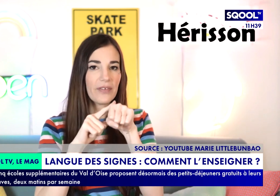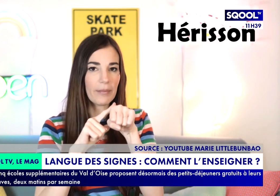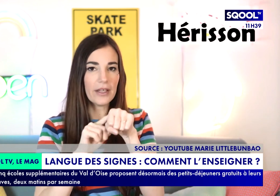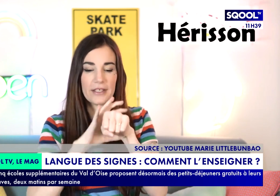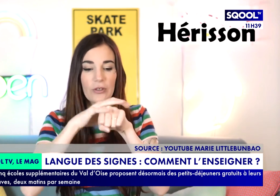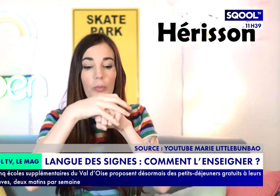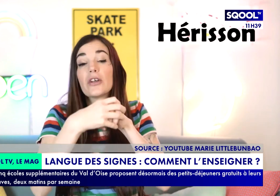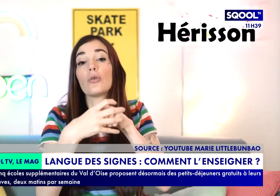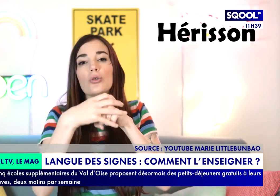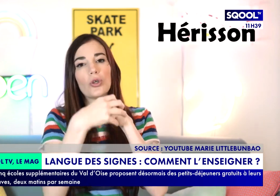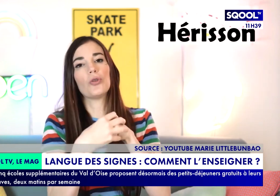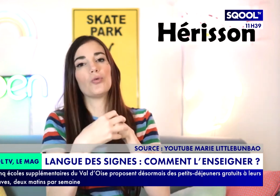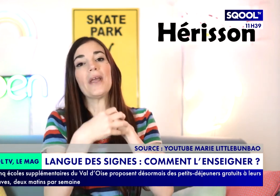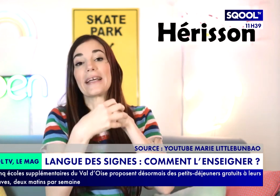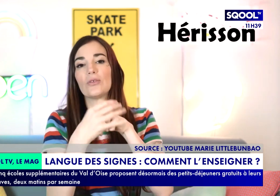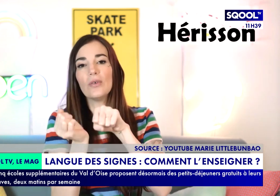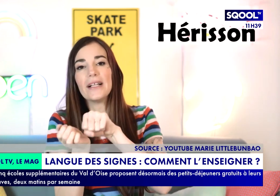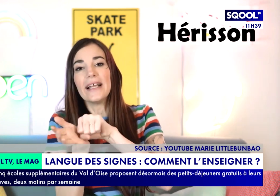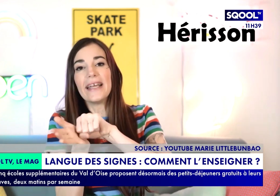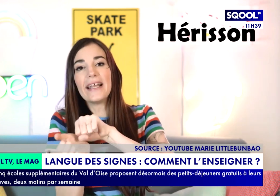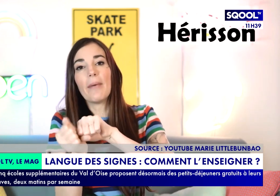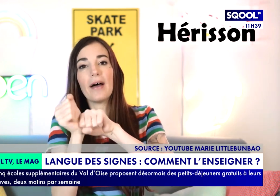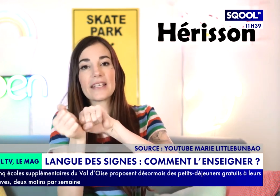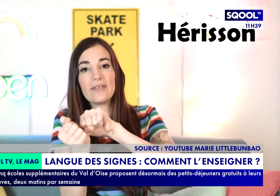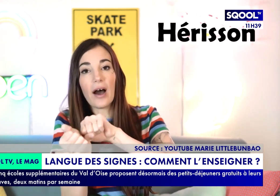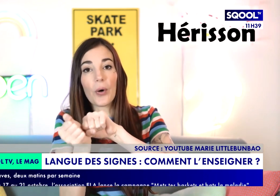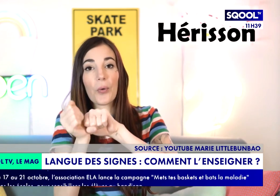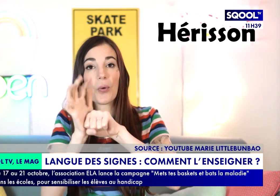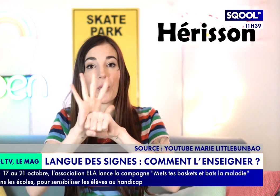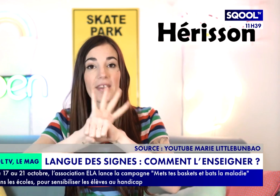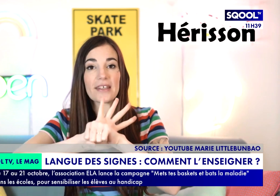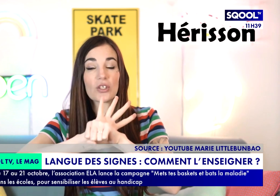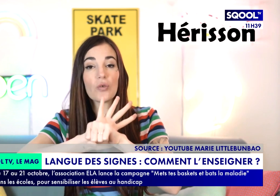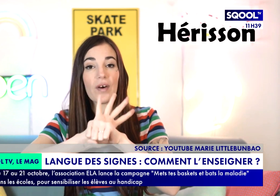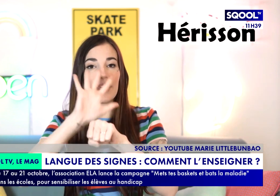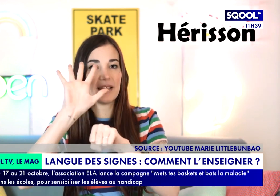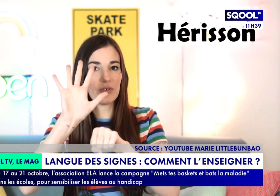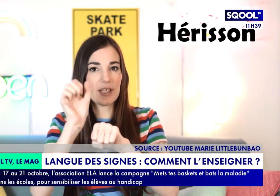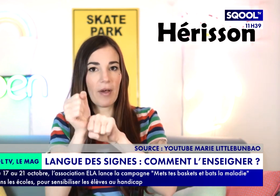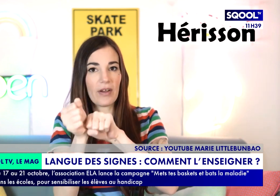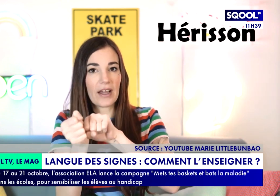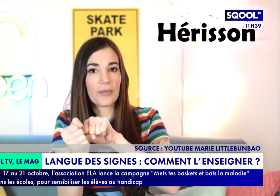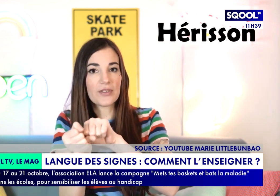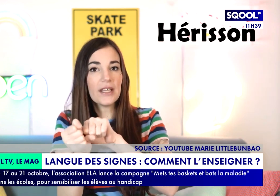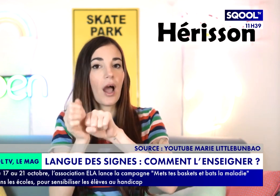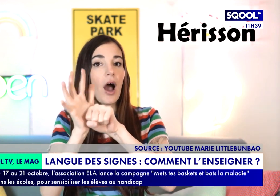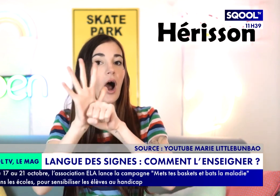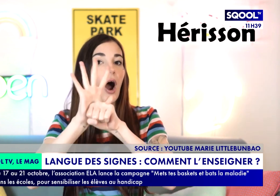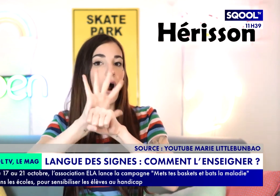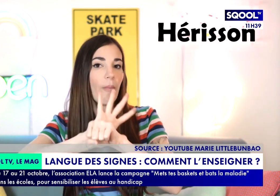fermé qui représente le corps du hérisson et la main qui va s'ouvrir. La deuxième main va faire comme ceci. Hop.